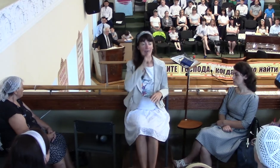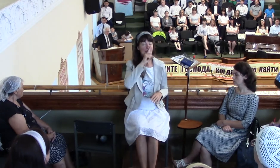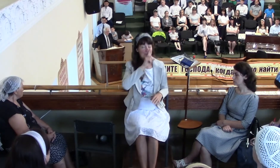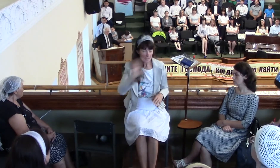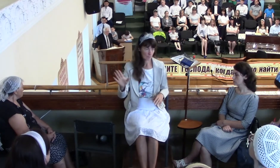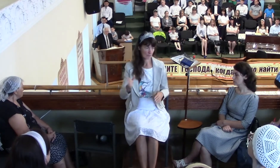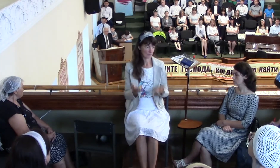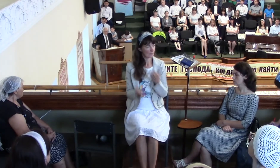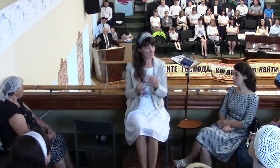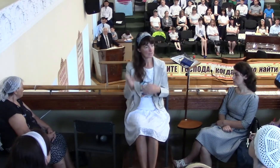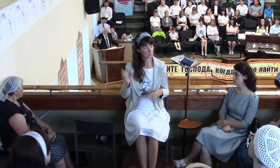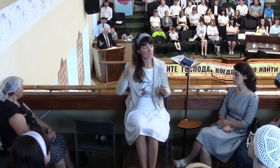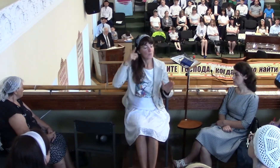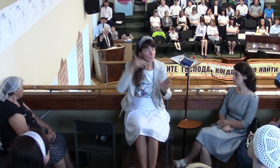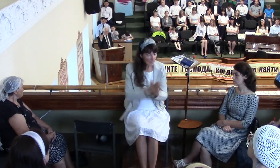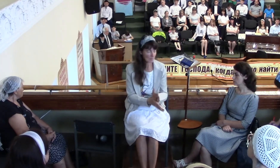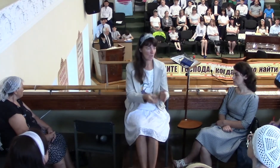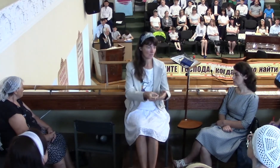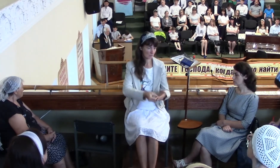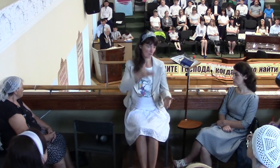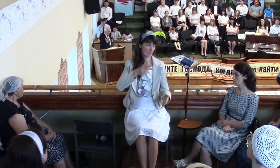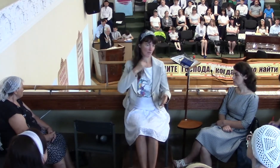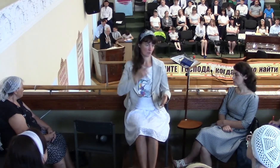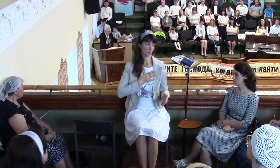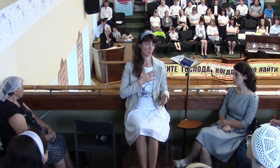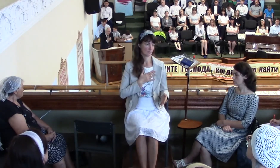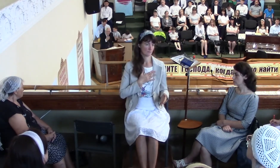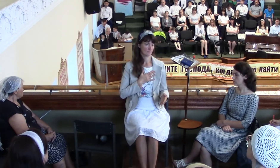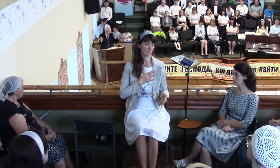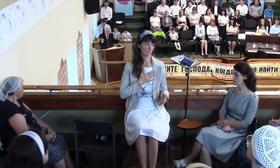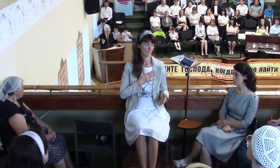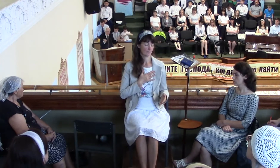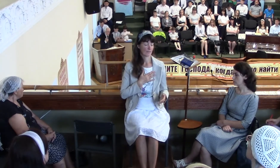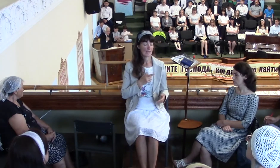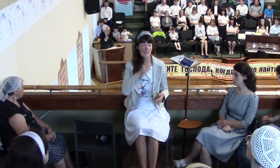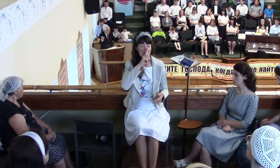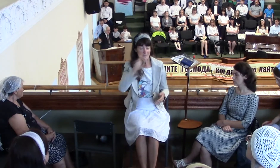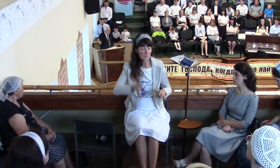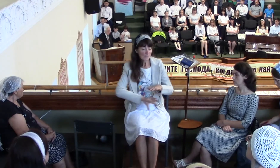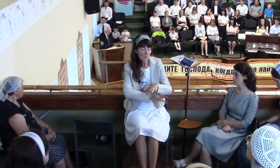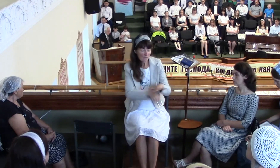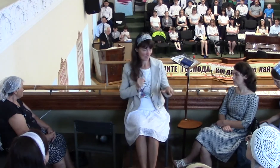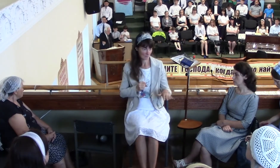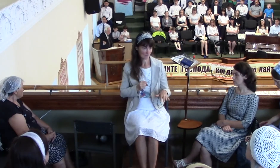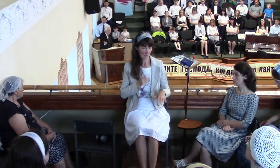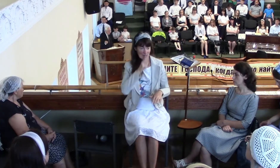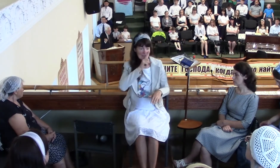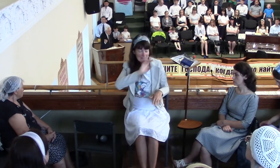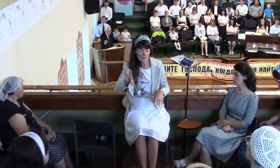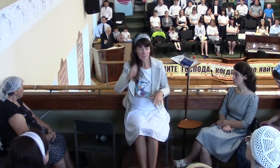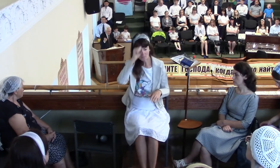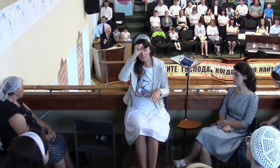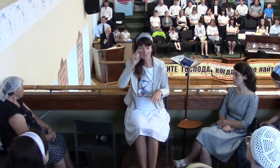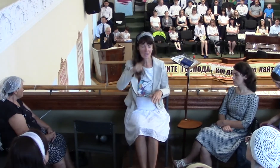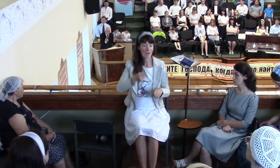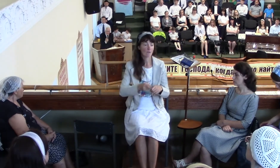мире. Не было бы блуда, не было бы греха. Не было бы воровства, не было бы ни одного греха в мире, если бы